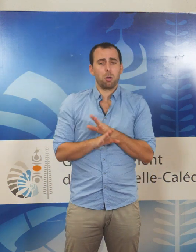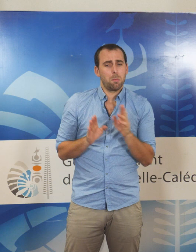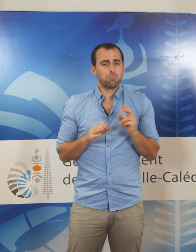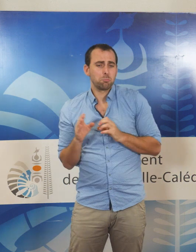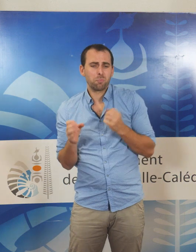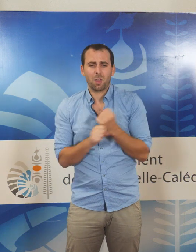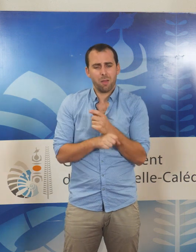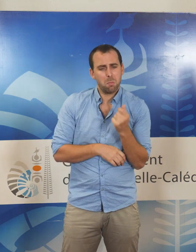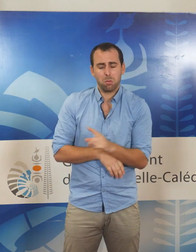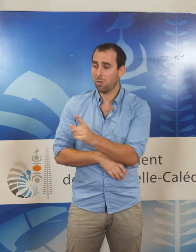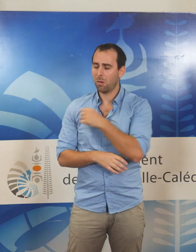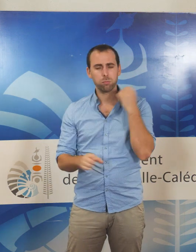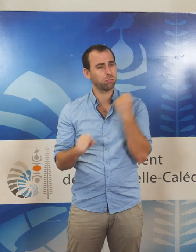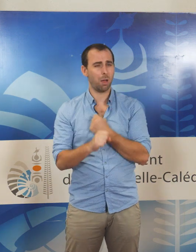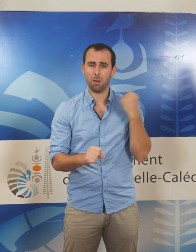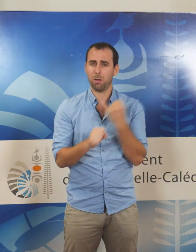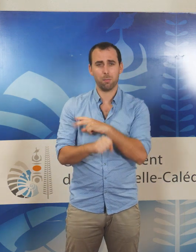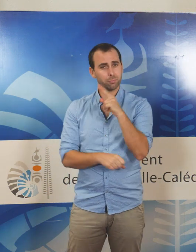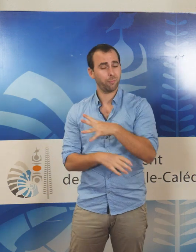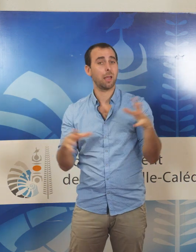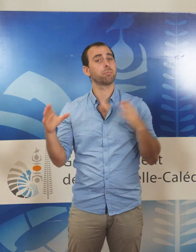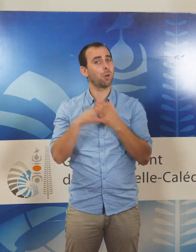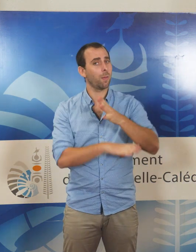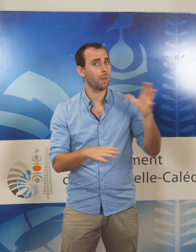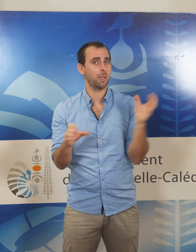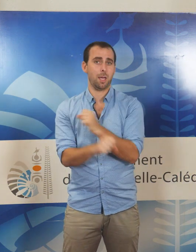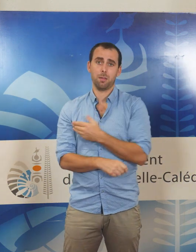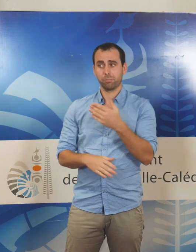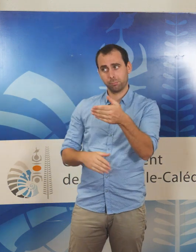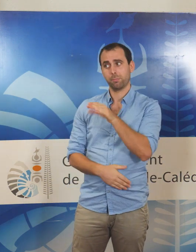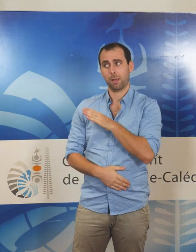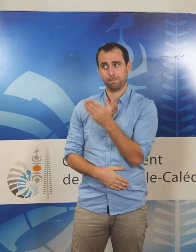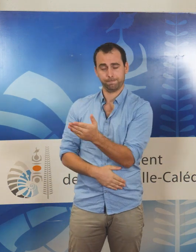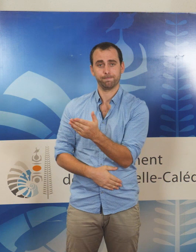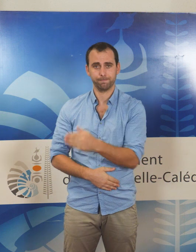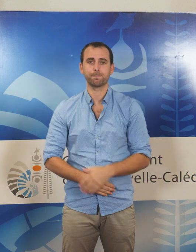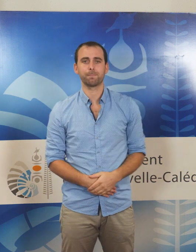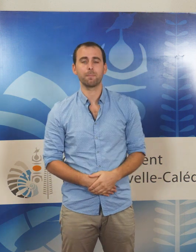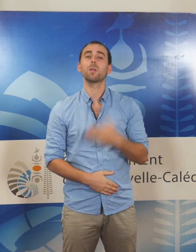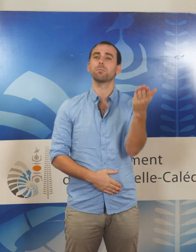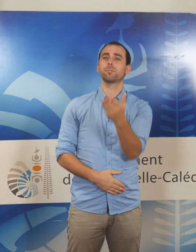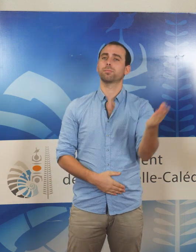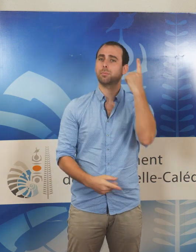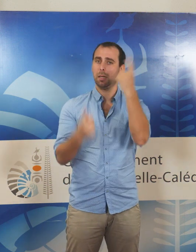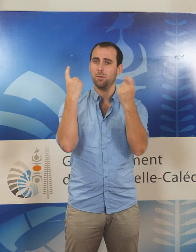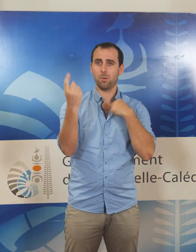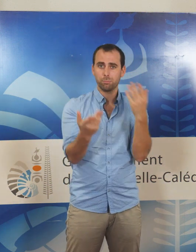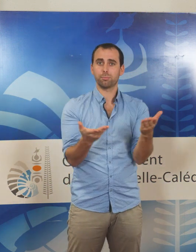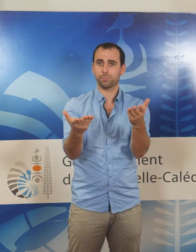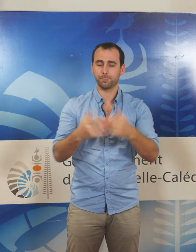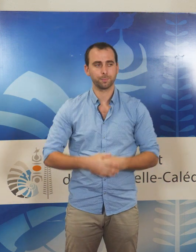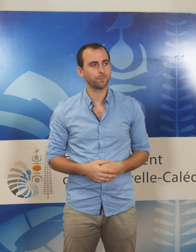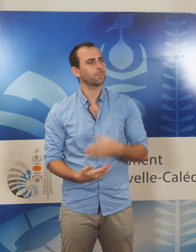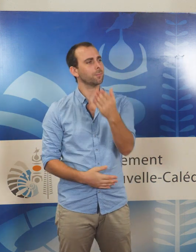qui contribue à la réussite de cette rentrée. Voilà, on va passer à vos questions. Oui,